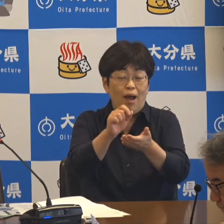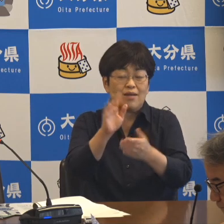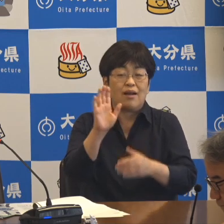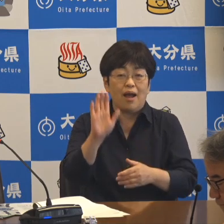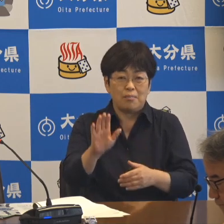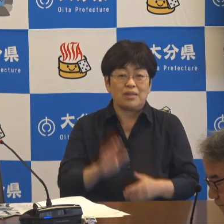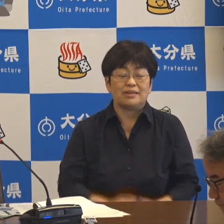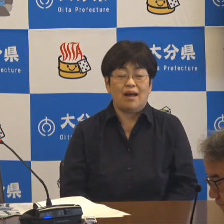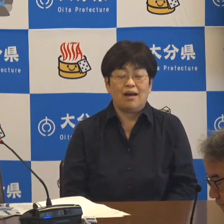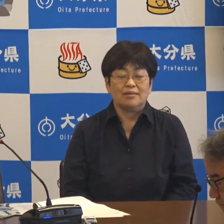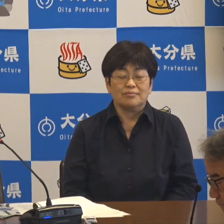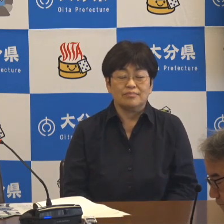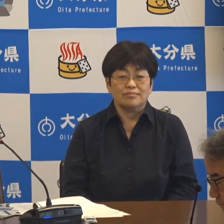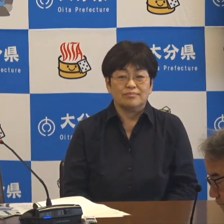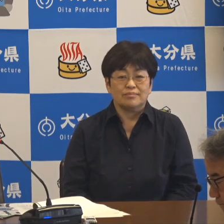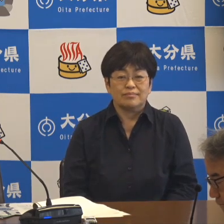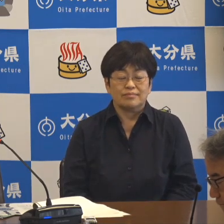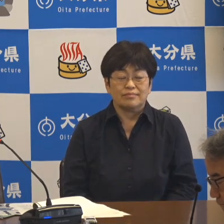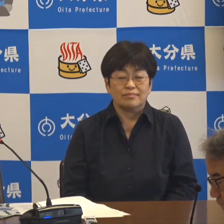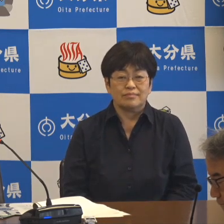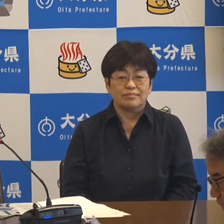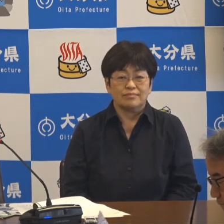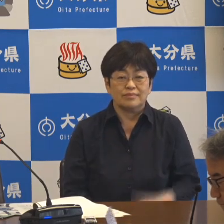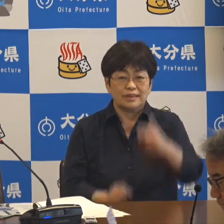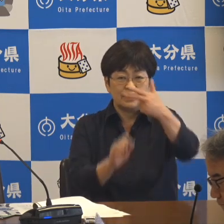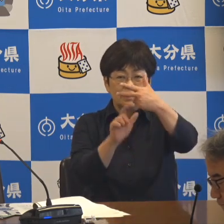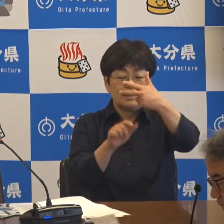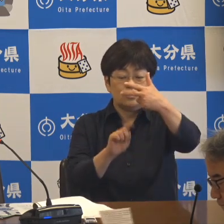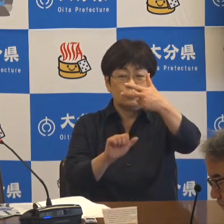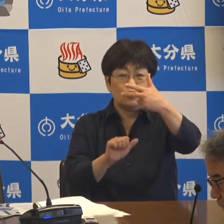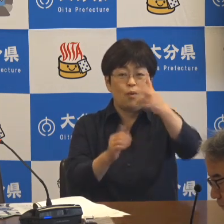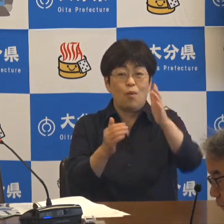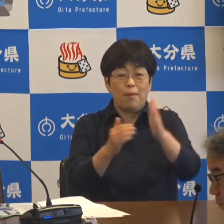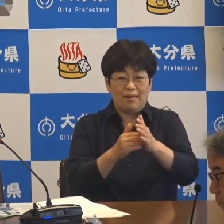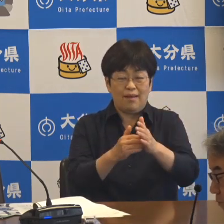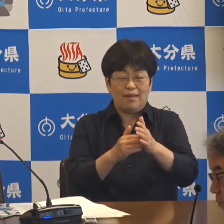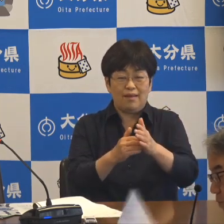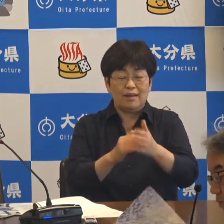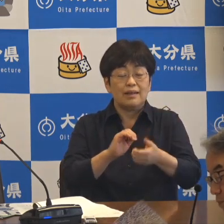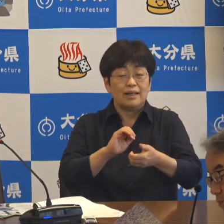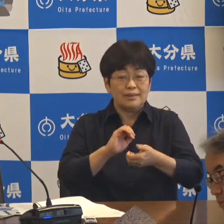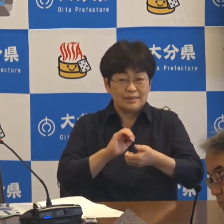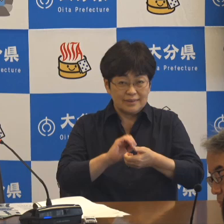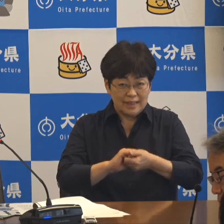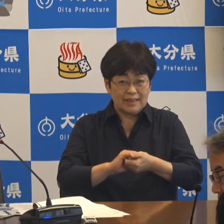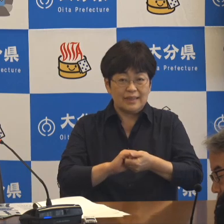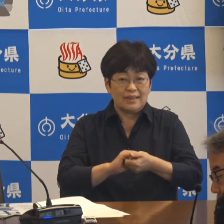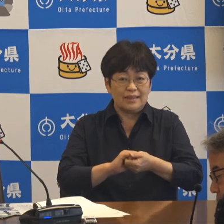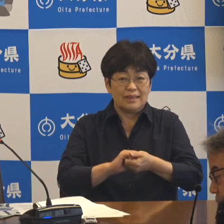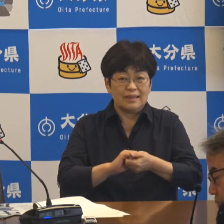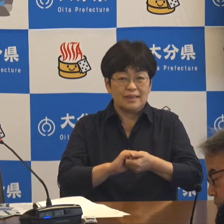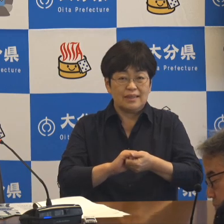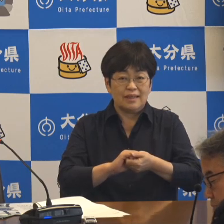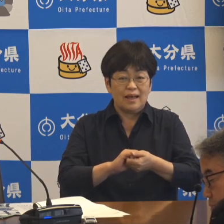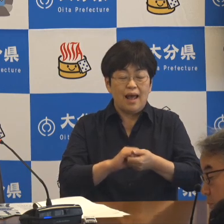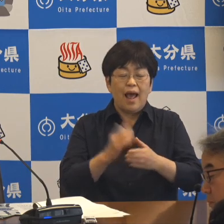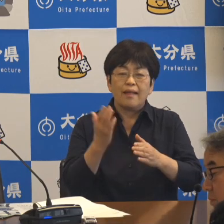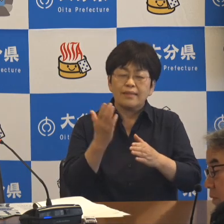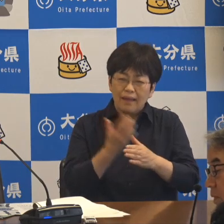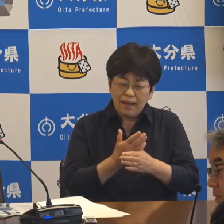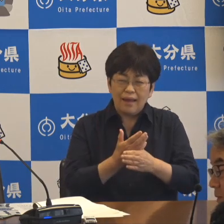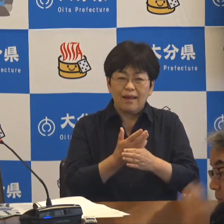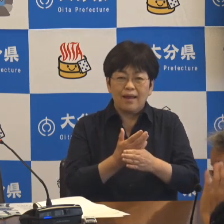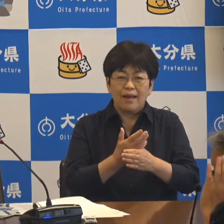まだ15日まででありますので、ぜひですね、雲とか竹とかですね、さざ